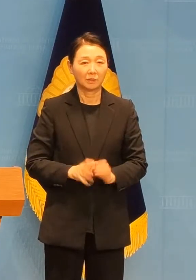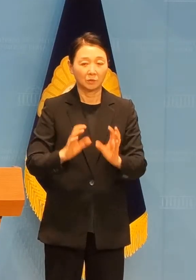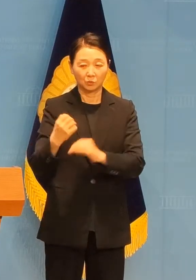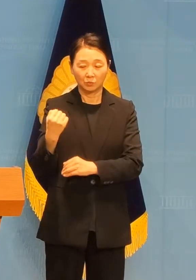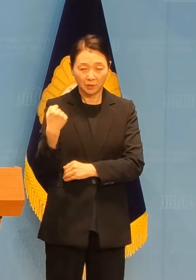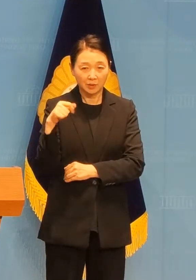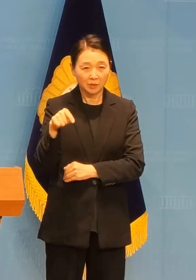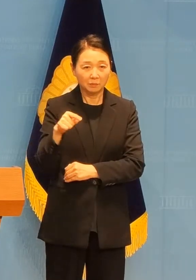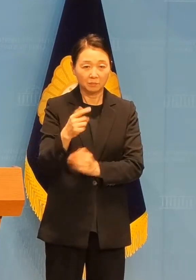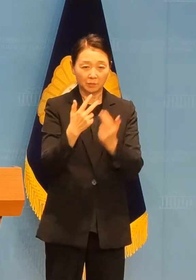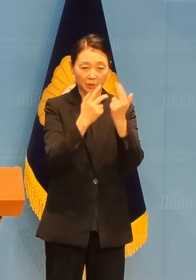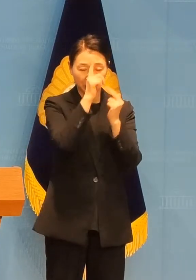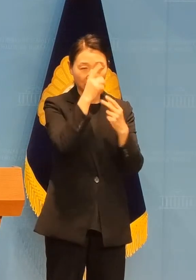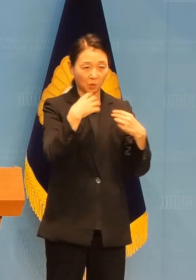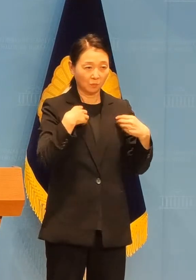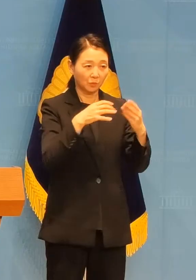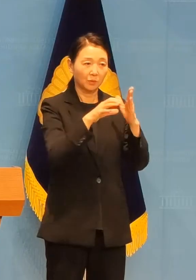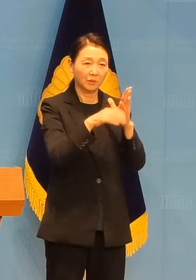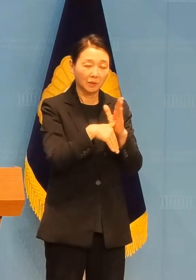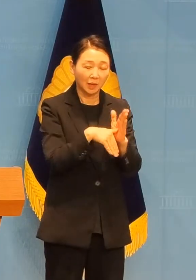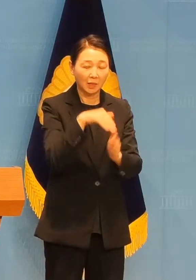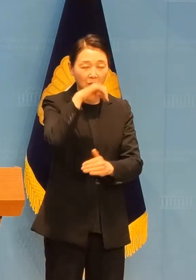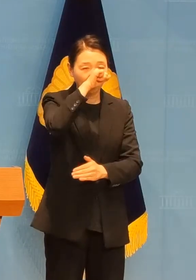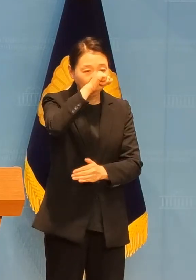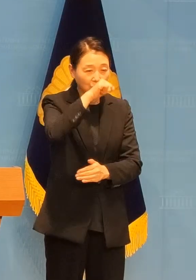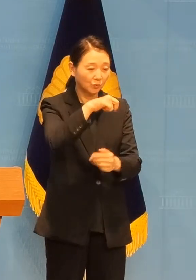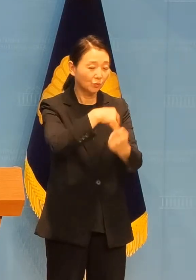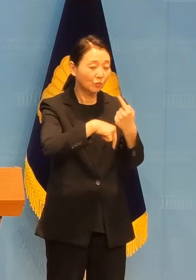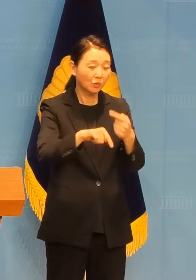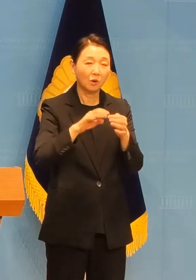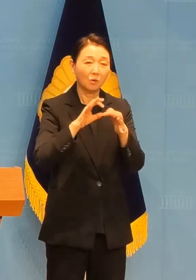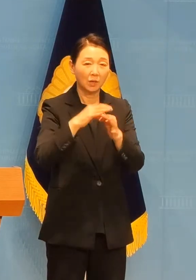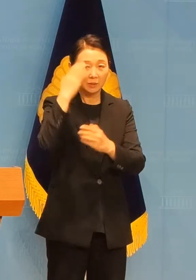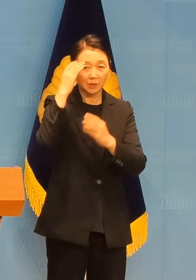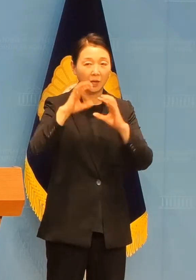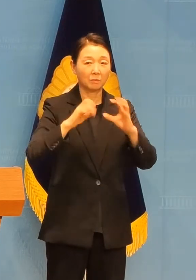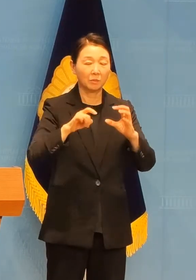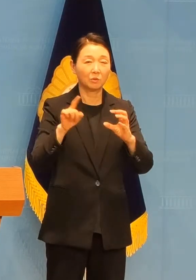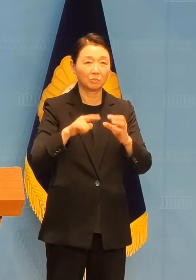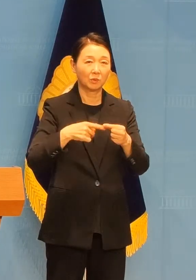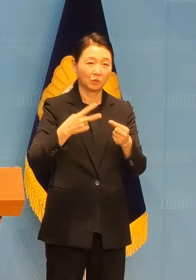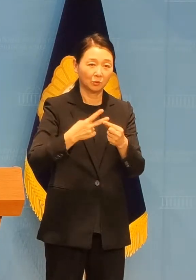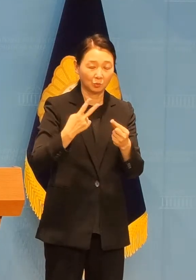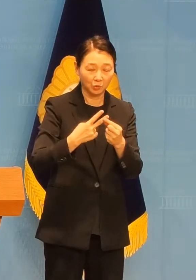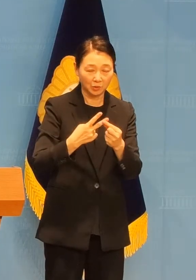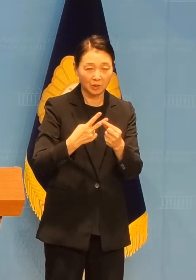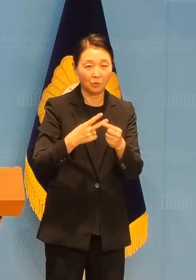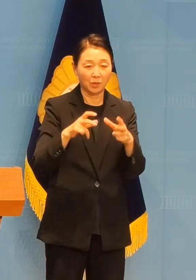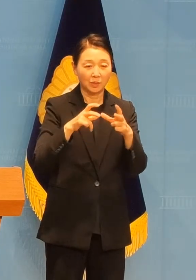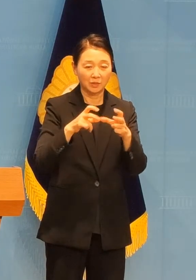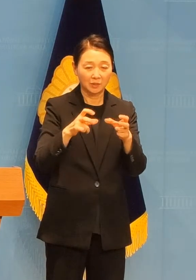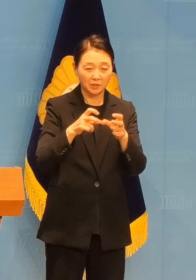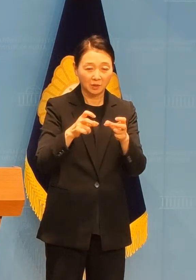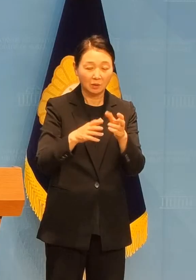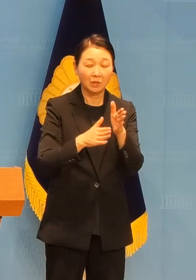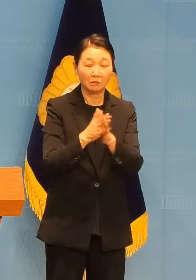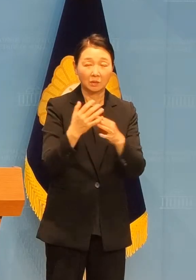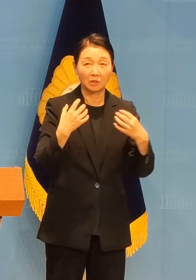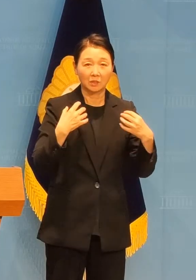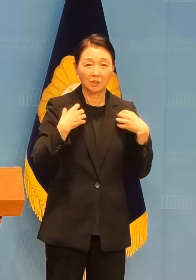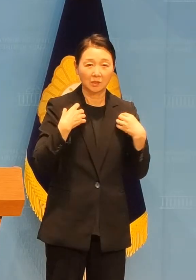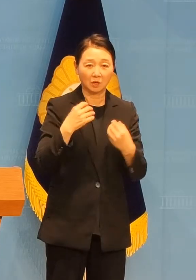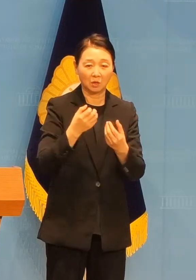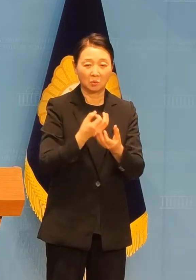국민의힘이 이재명 정부의 재정 운영을 두고 대한민국을 제2의 성남 모라토리엄으로 몰고